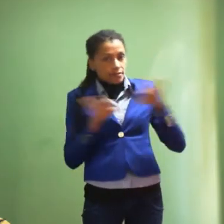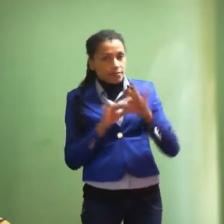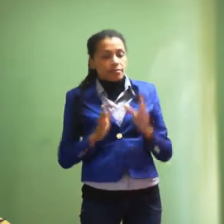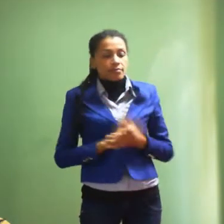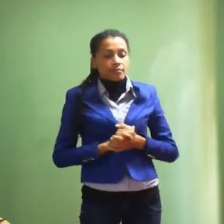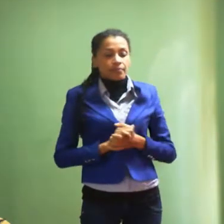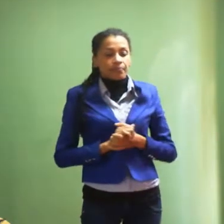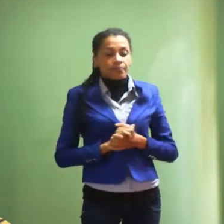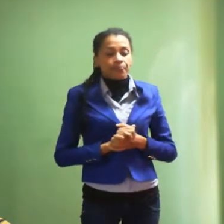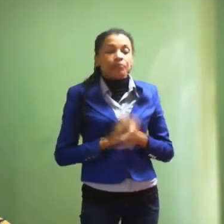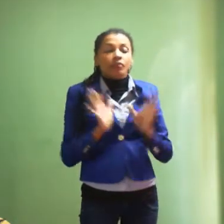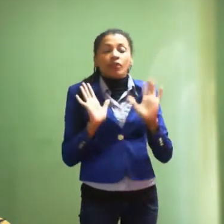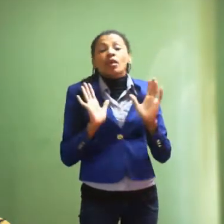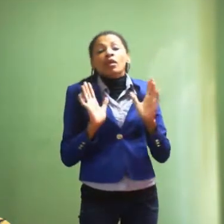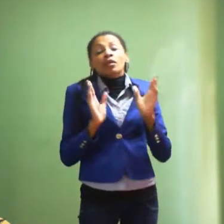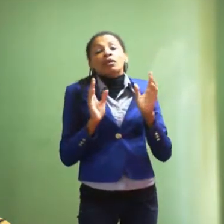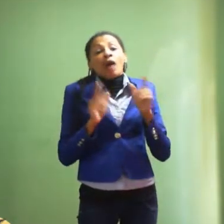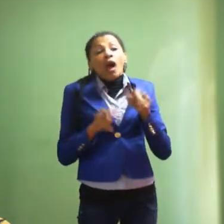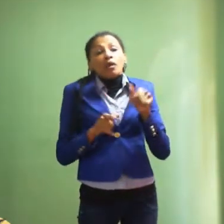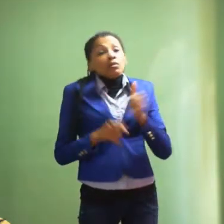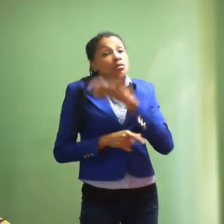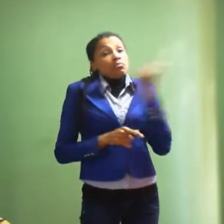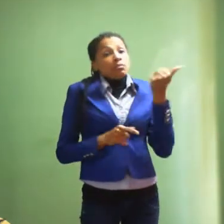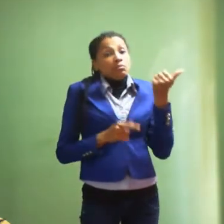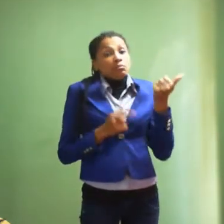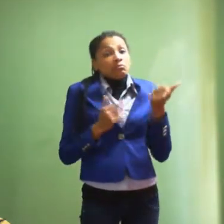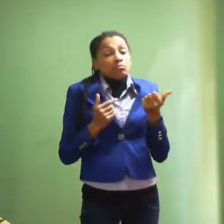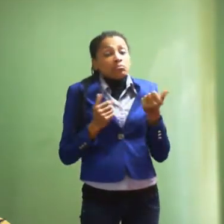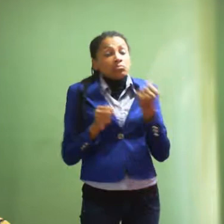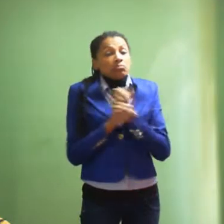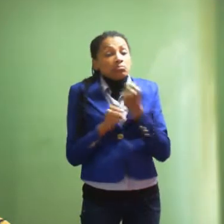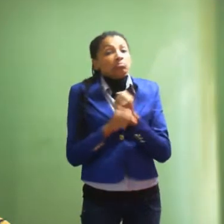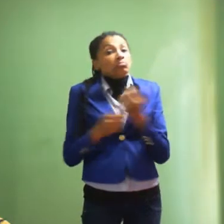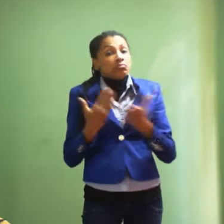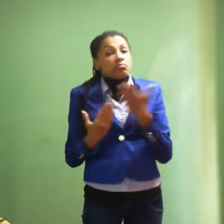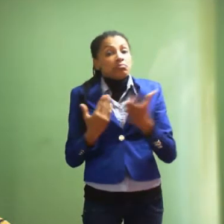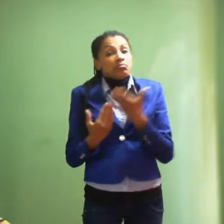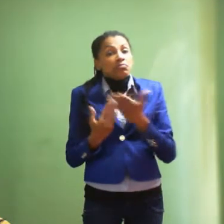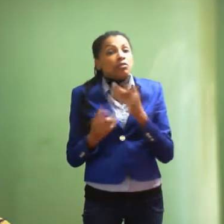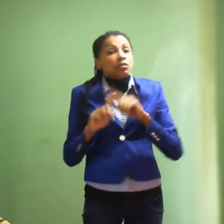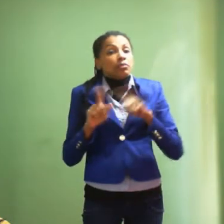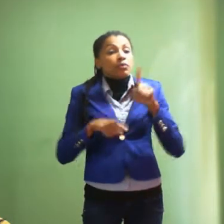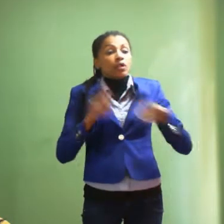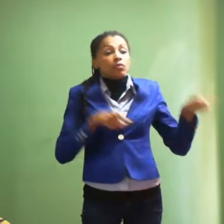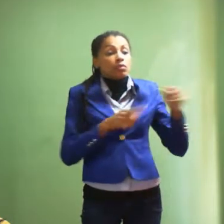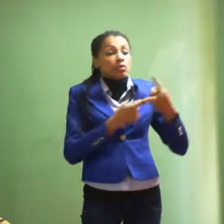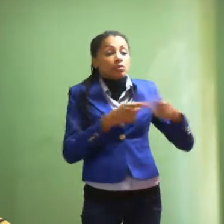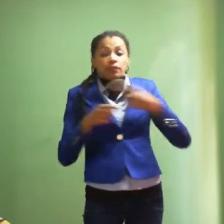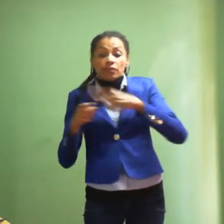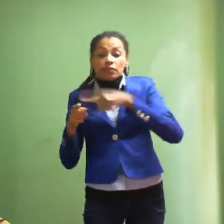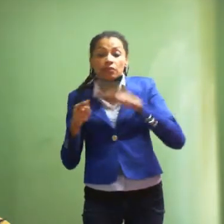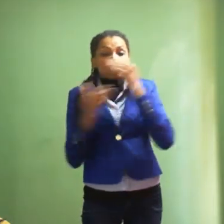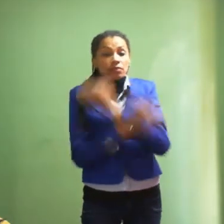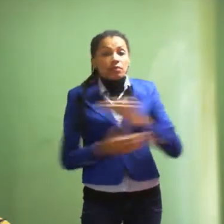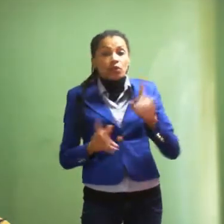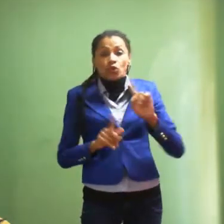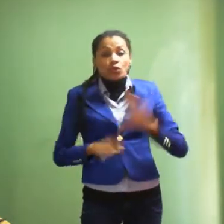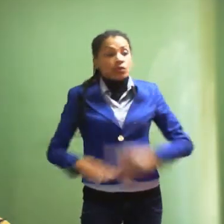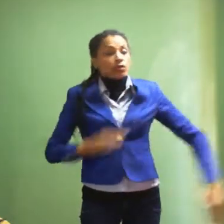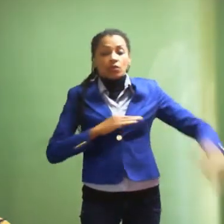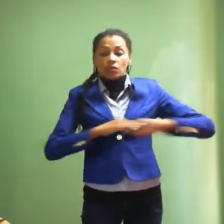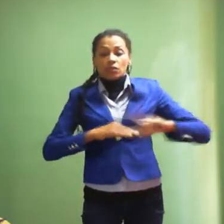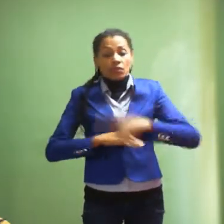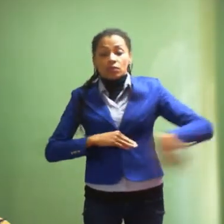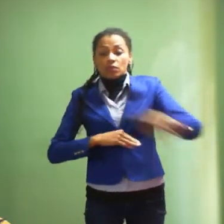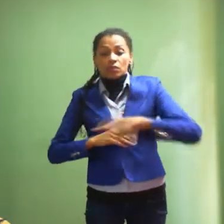lengua escrita. Sí facilita mucho el trabajo los proyectos, pero no hay que perder de vista que también hay unas diferencias individuales en cuanto al